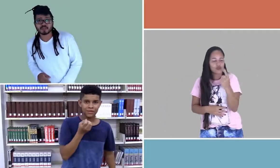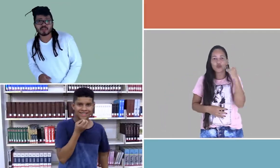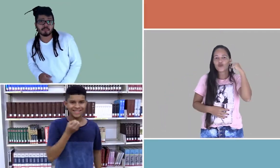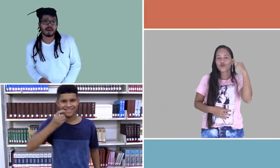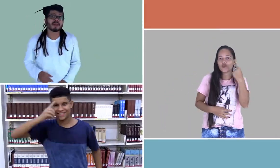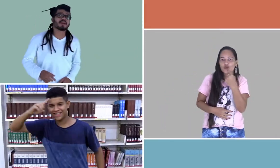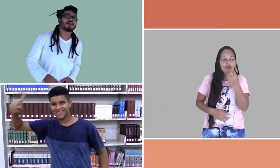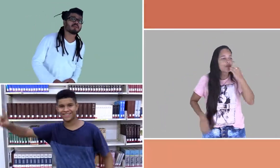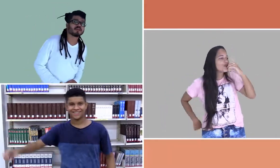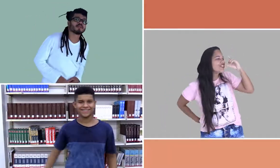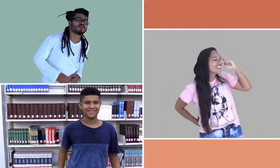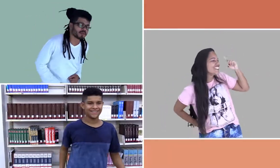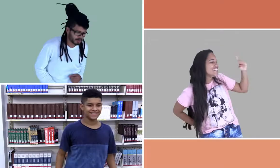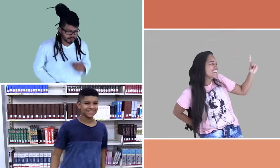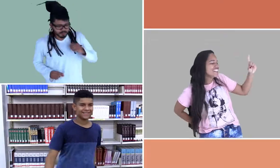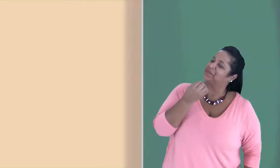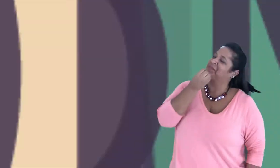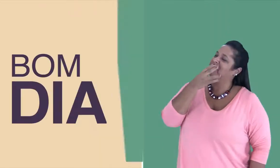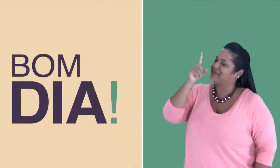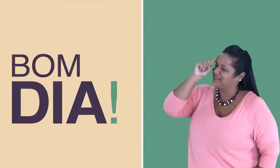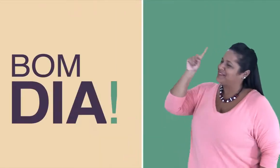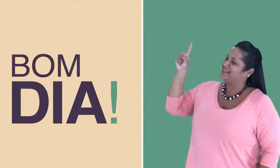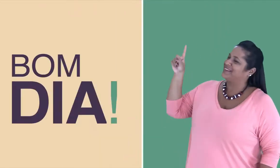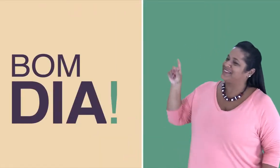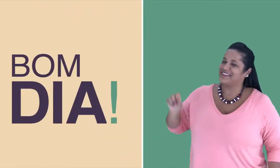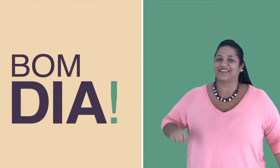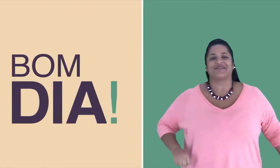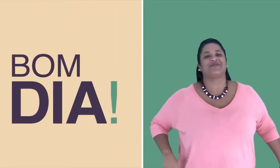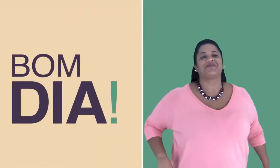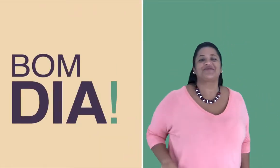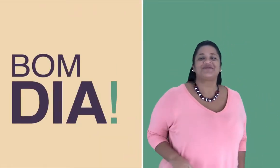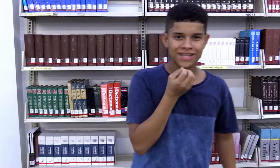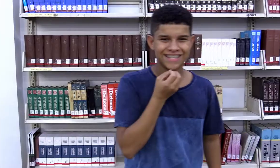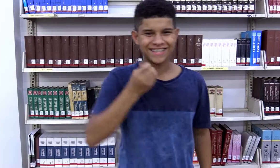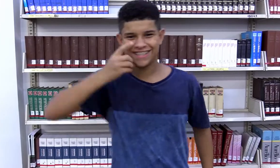a dar bom dia para quem não pode ouvir.